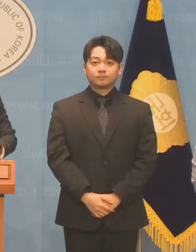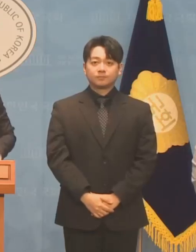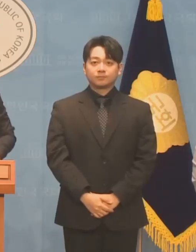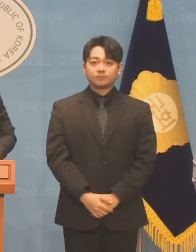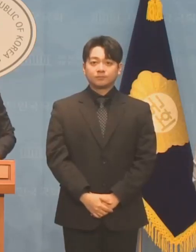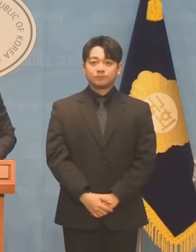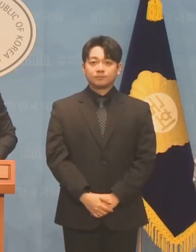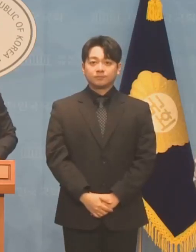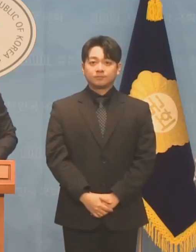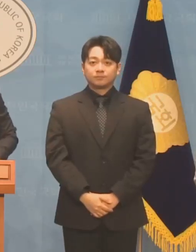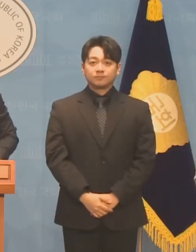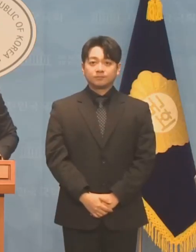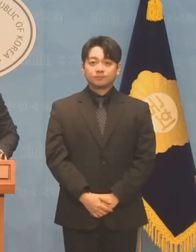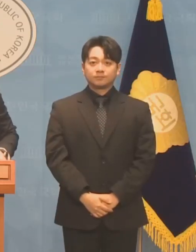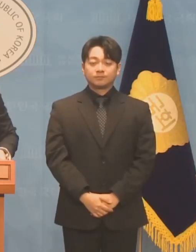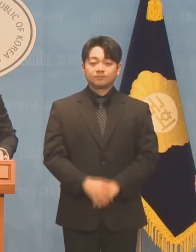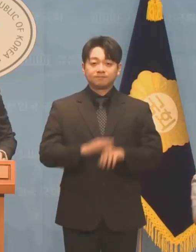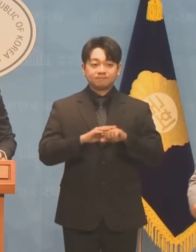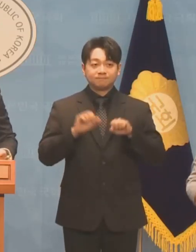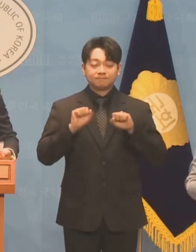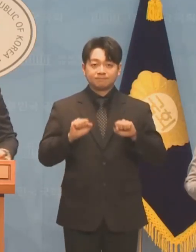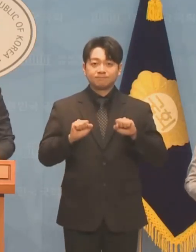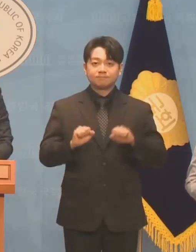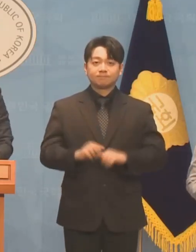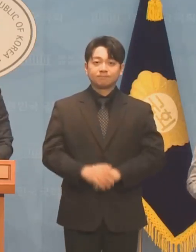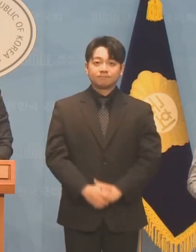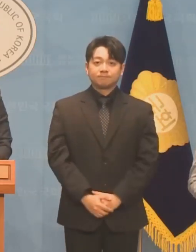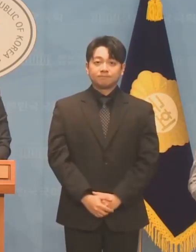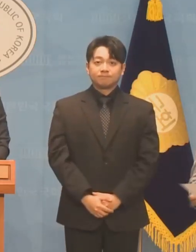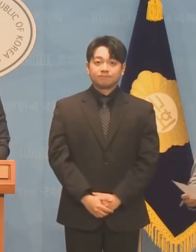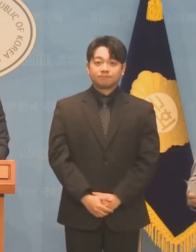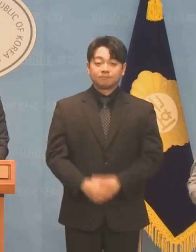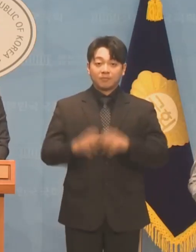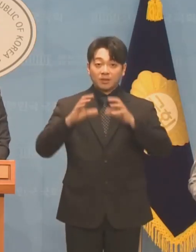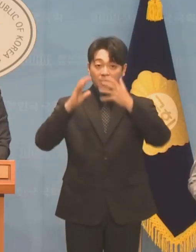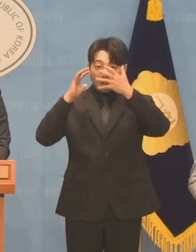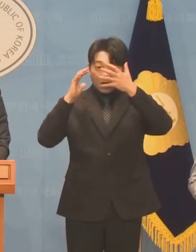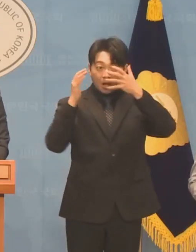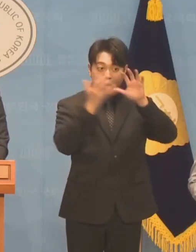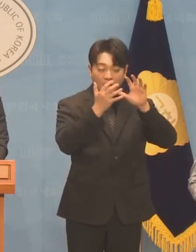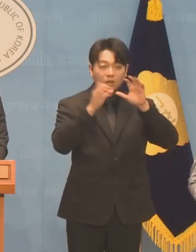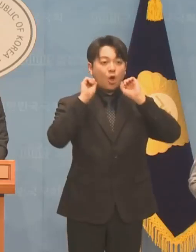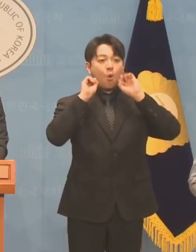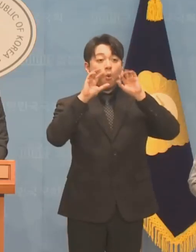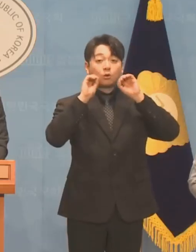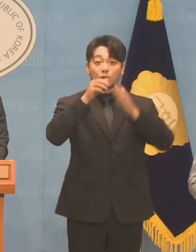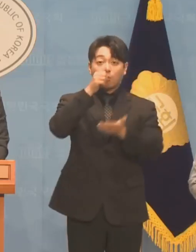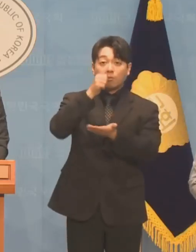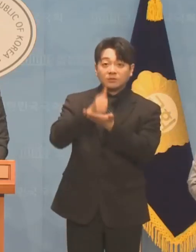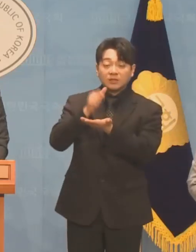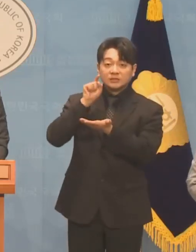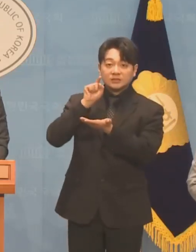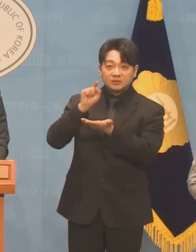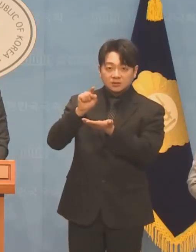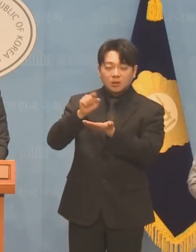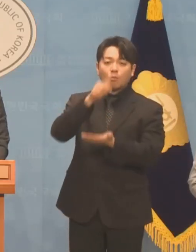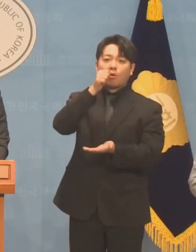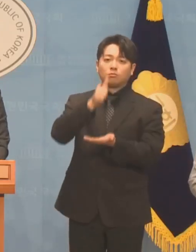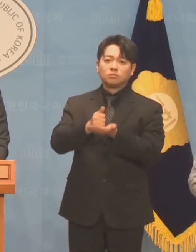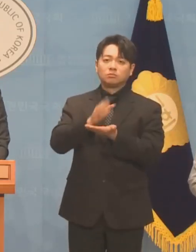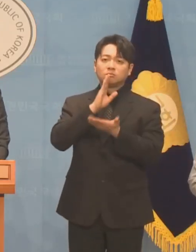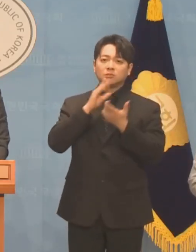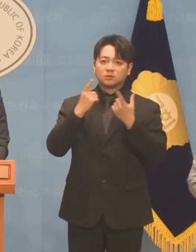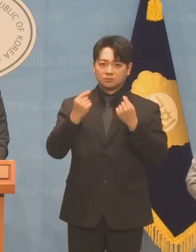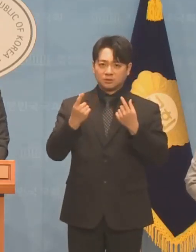네, 전용기입니다. 저도 한 말씀만 드리겠습니다. 내란 선전 행위는 중대한 범죄입니다. 가짜뉴스